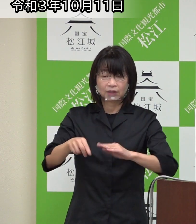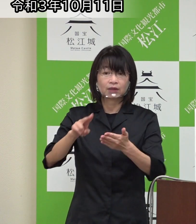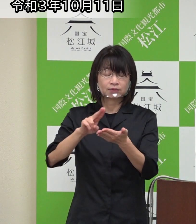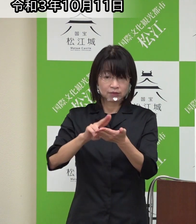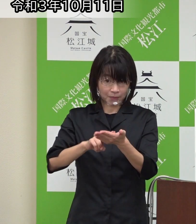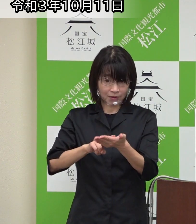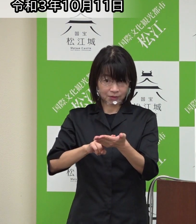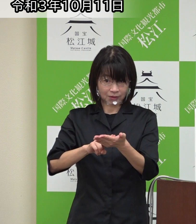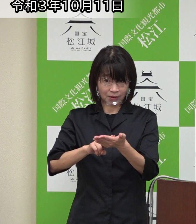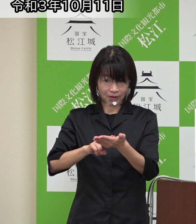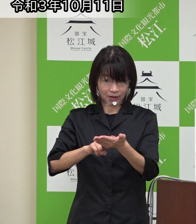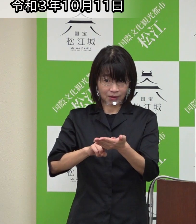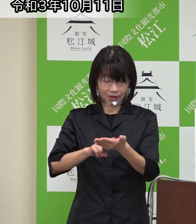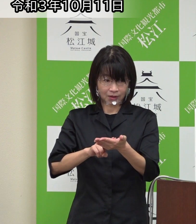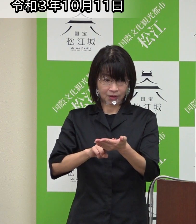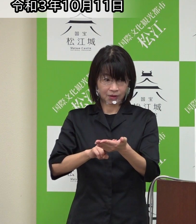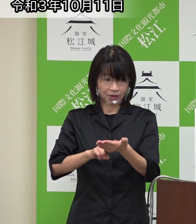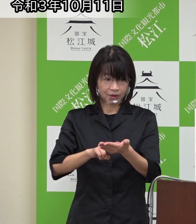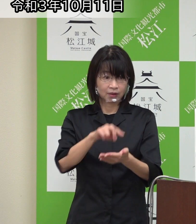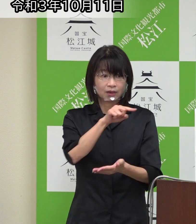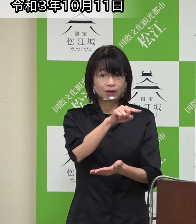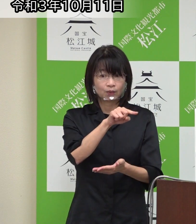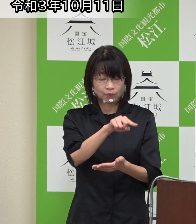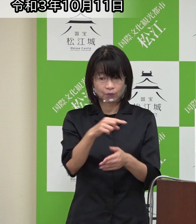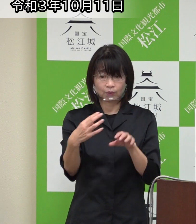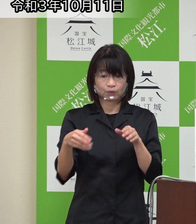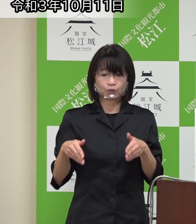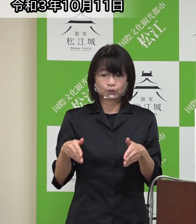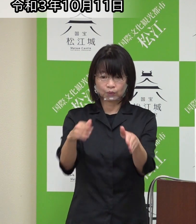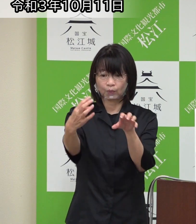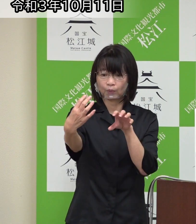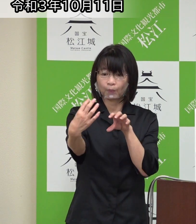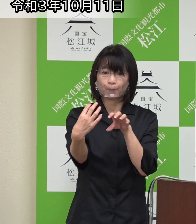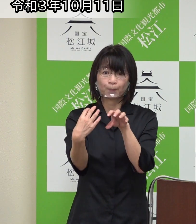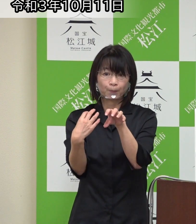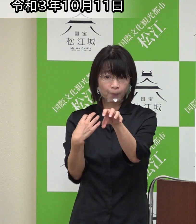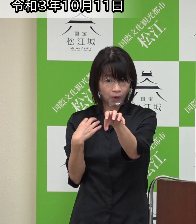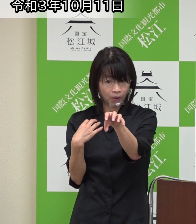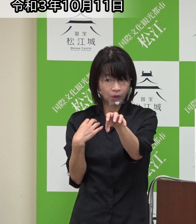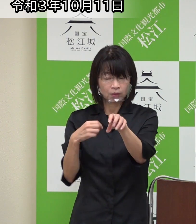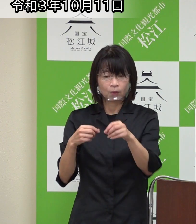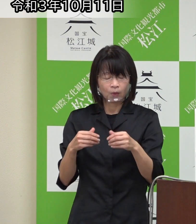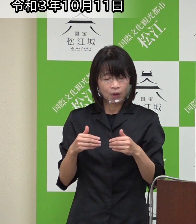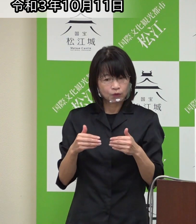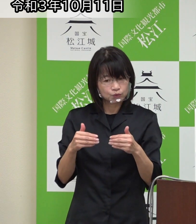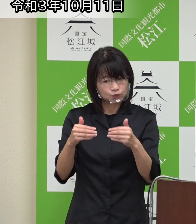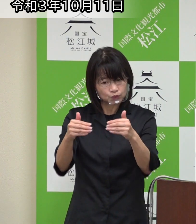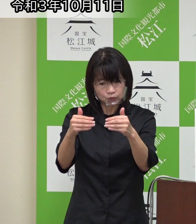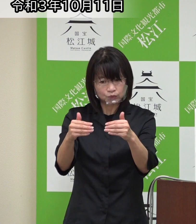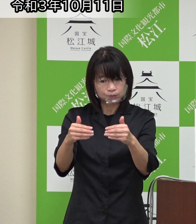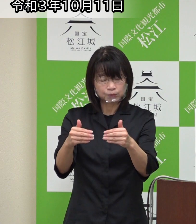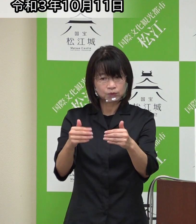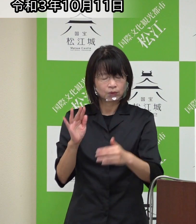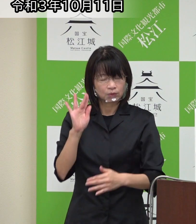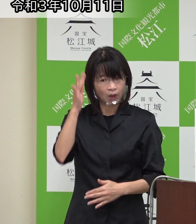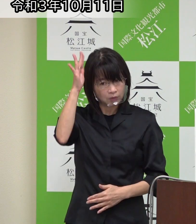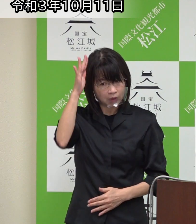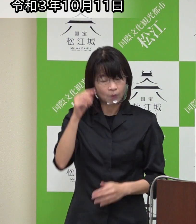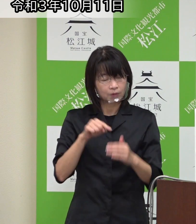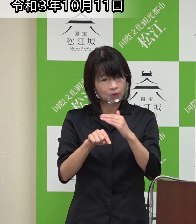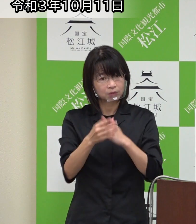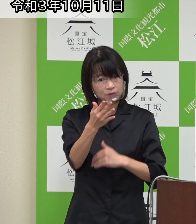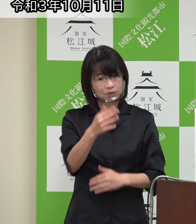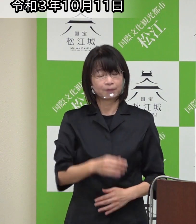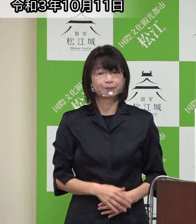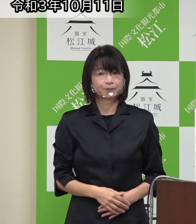この2車線のこの計画が、進んでないっていうのはどういった理由になるんでしょうか。